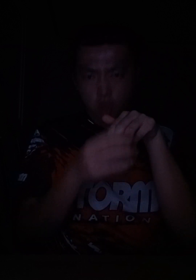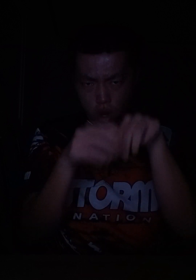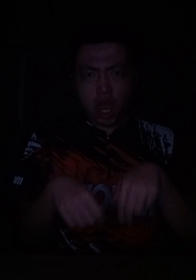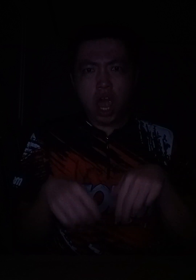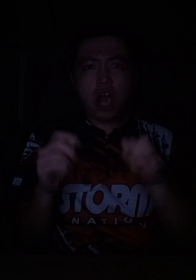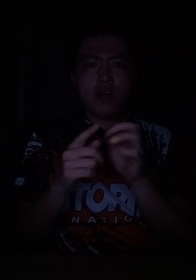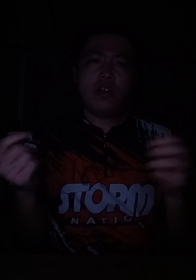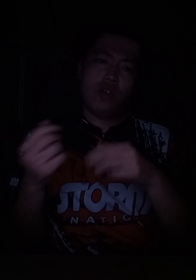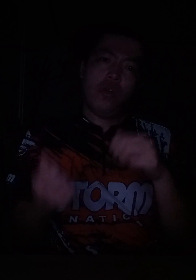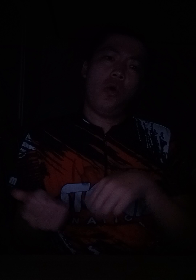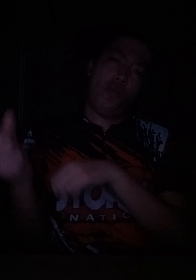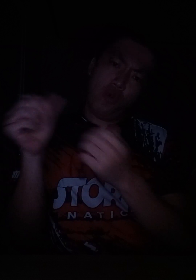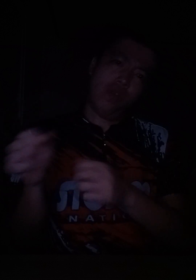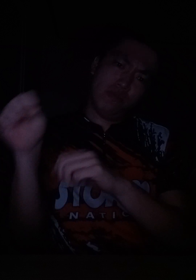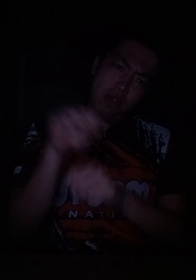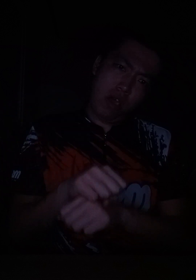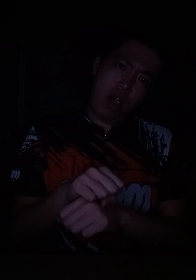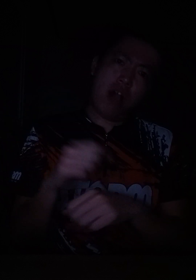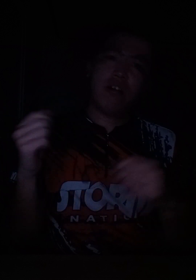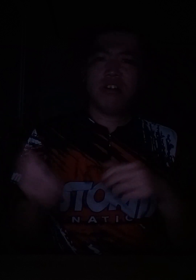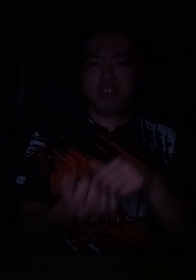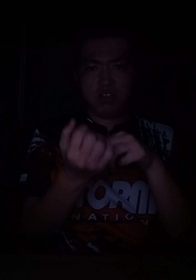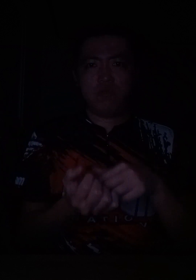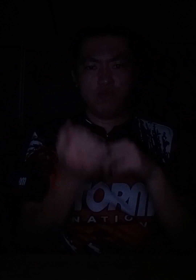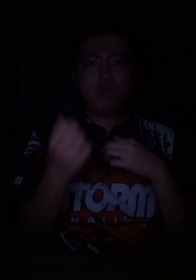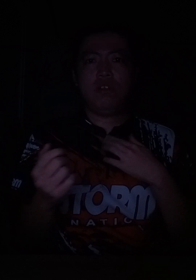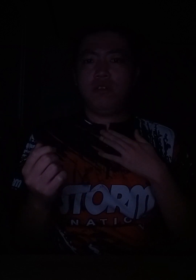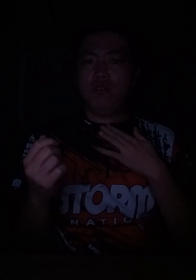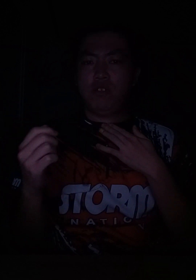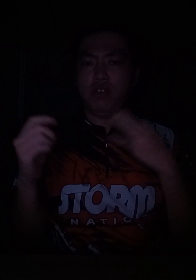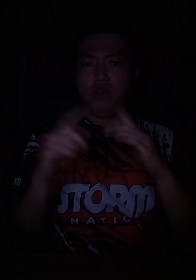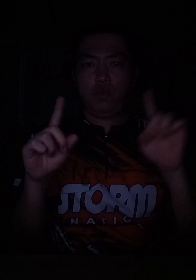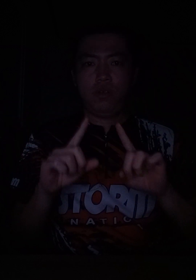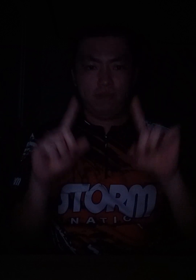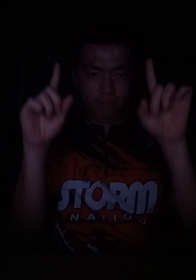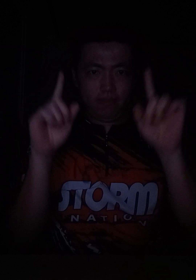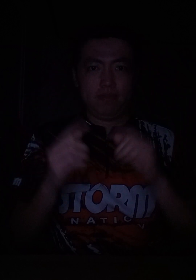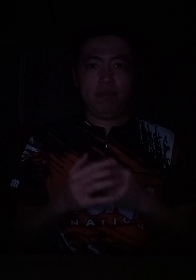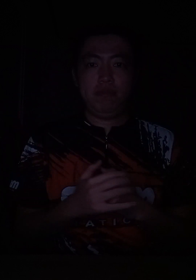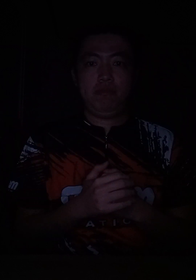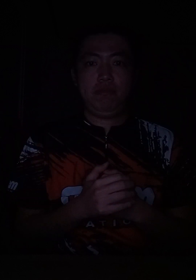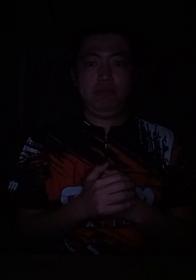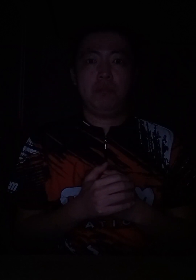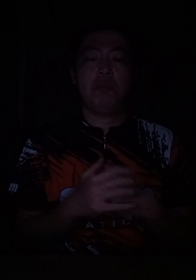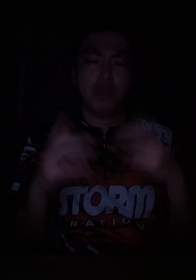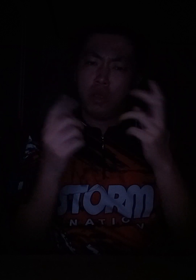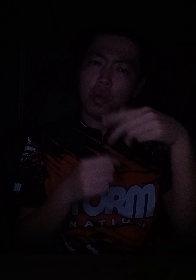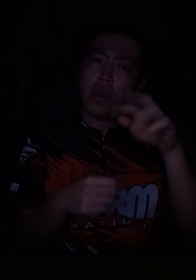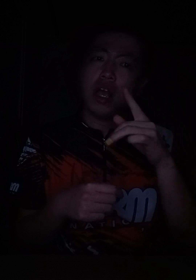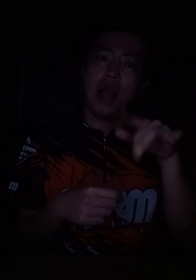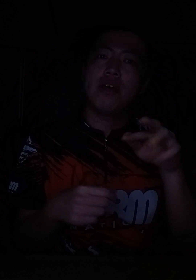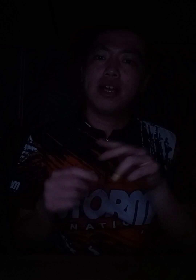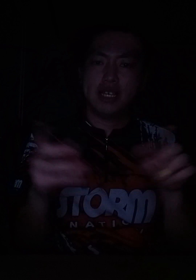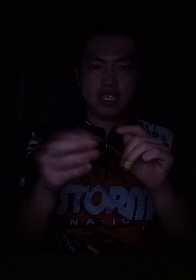턱에 남자가 걸려 엎어졌지만 승강기는 멈추지 않고 계속 올라갑니다. 30대인 남자가